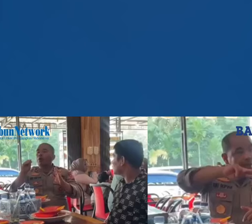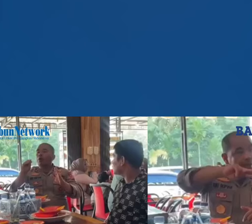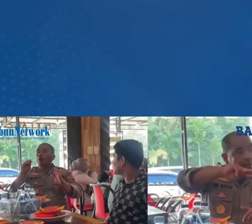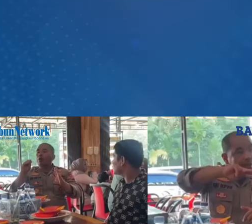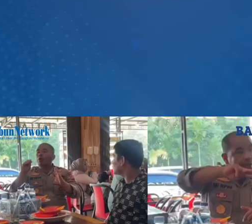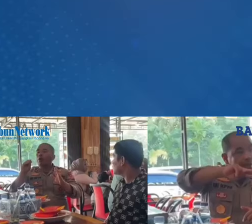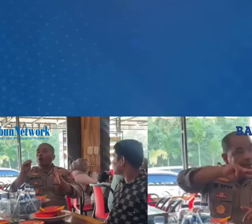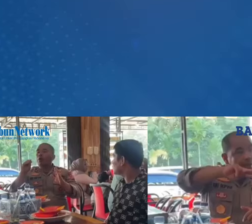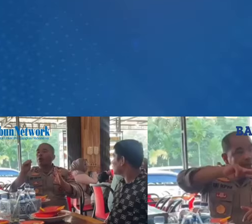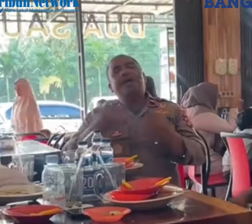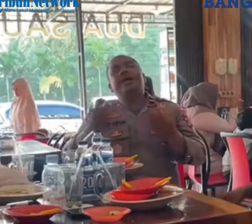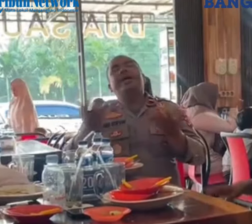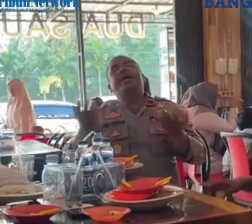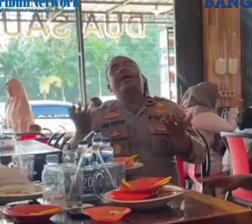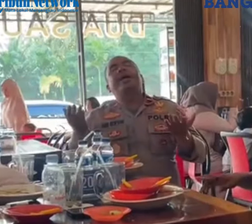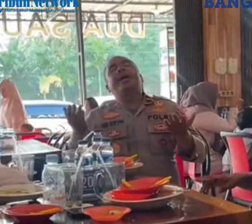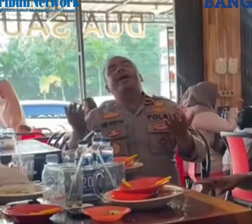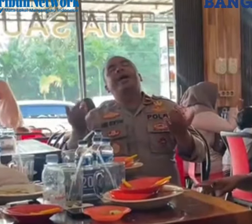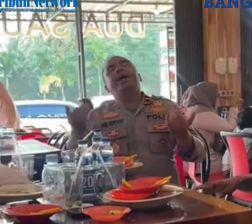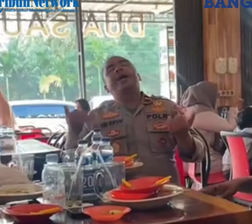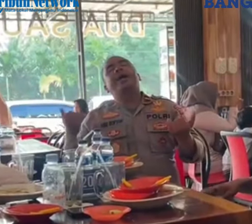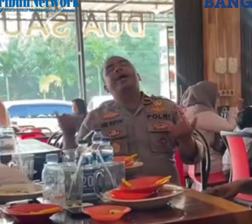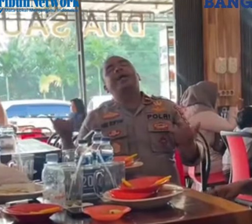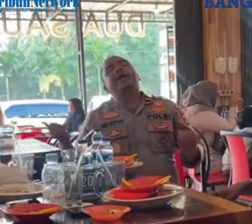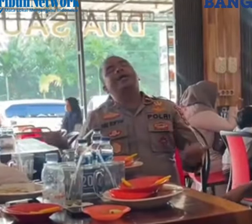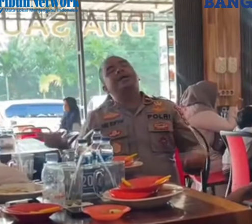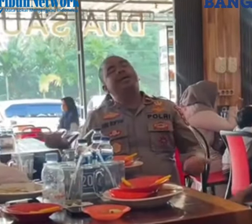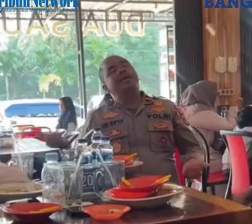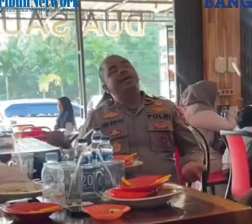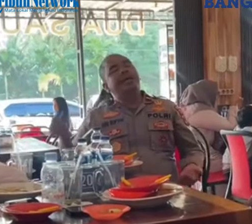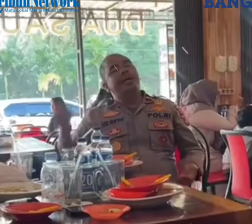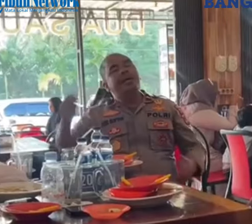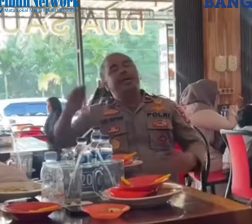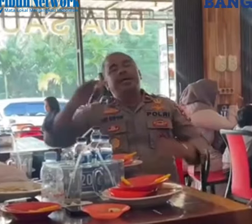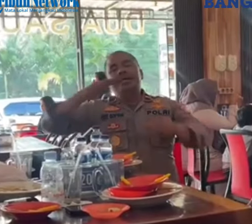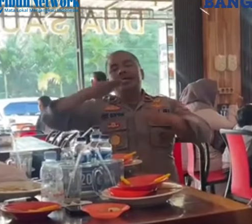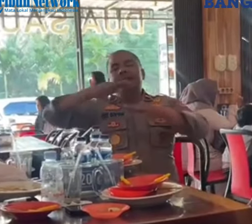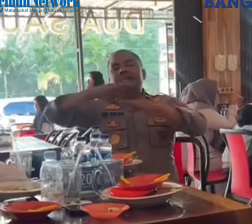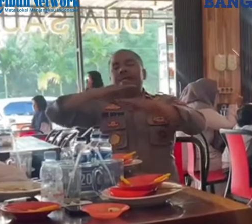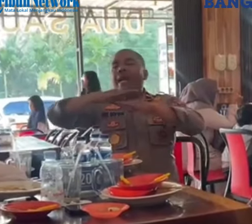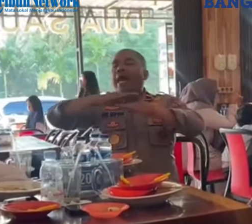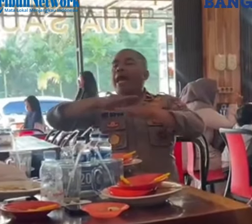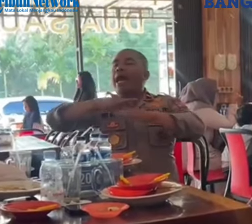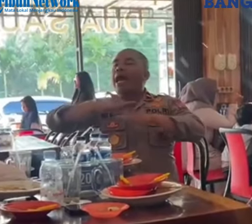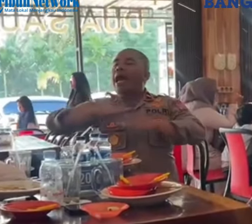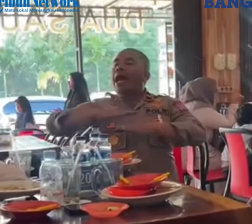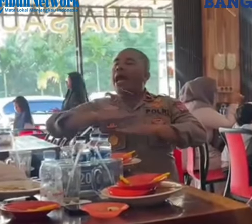Sebuah momen terekam ketika seorang kapolsek menggunakan bahasa isyarat saat berbicara dengan seorang tunarungu. Video tersebut